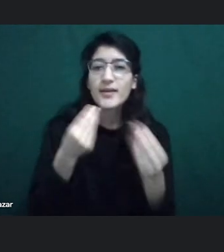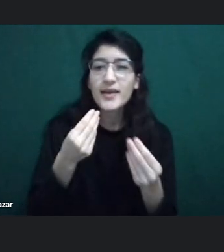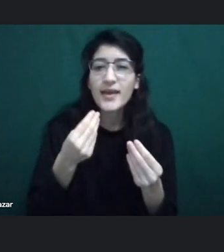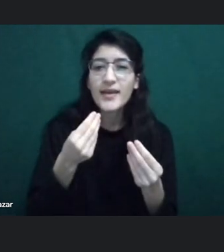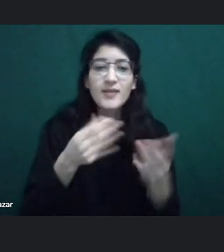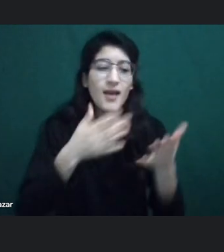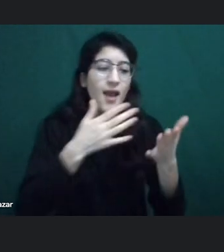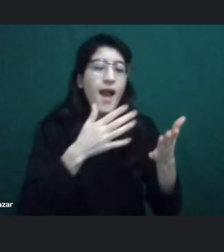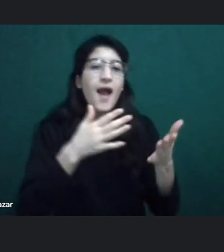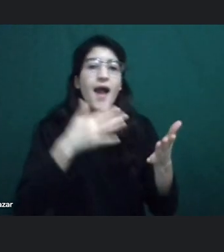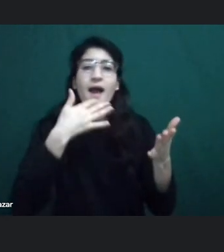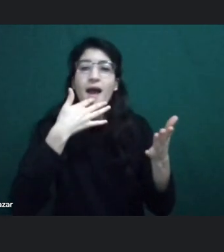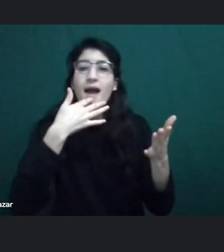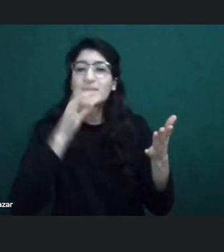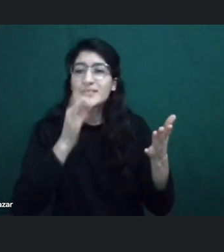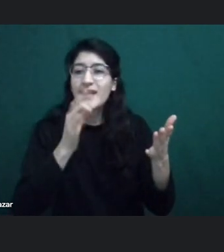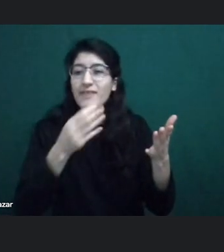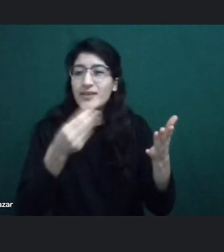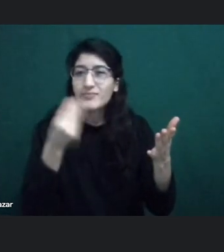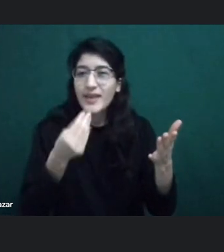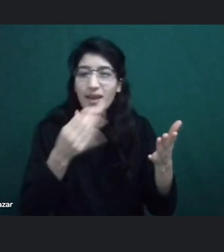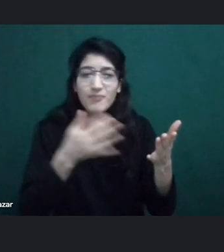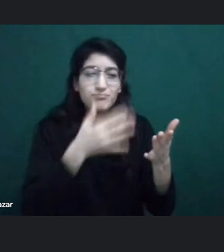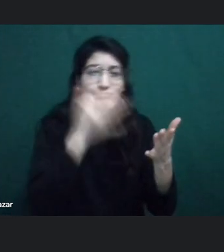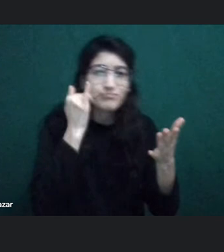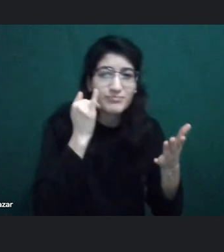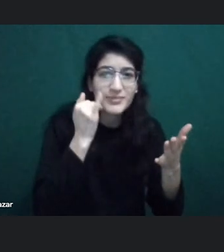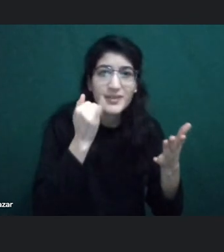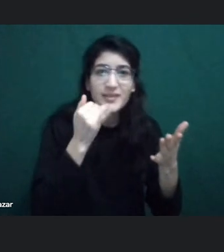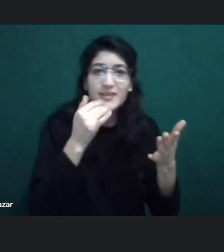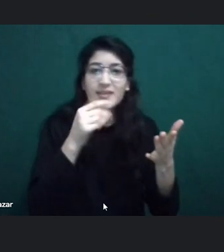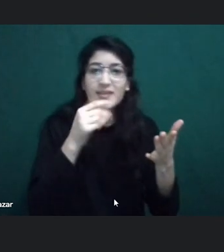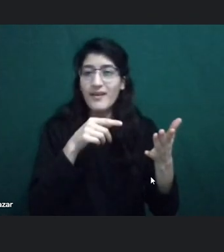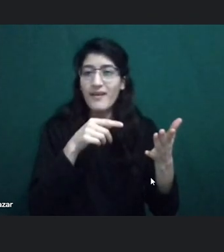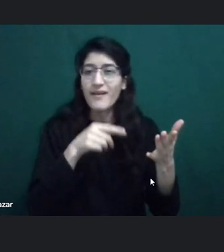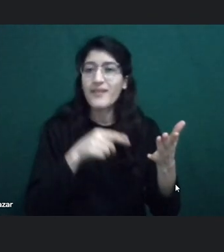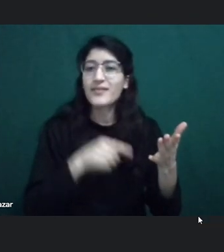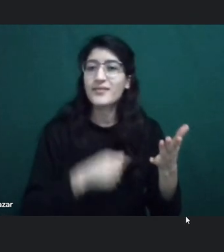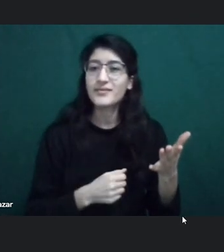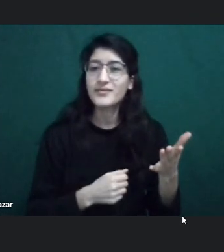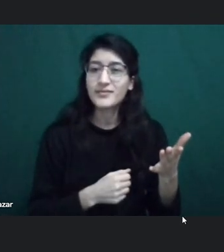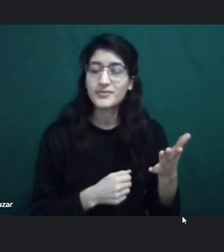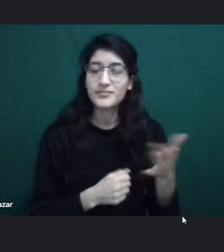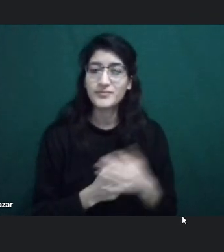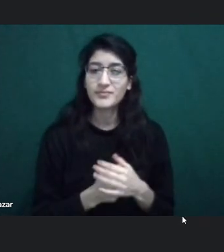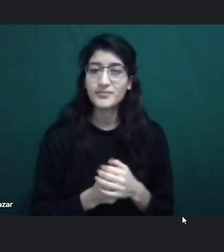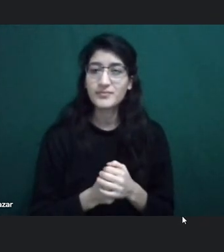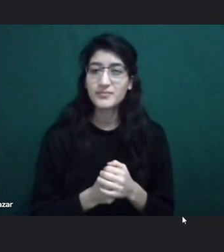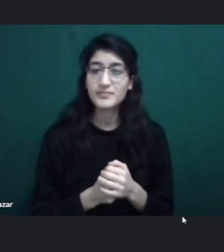¿sí? Bien. ¿Alguna pregunta de esto?